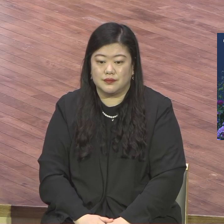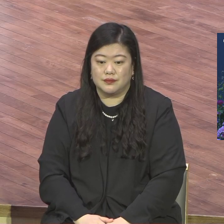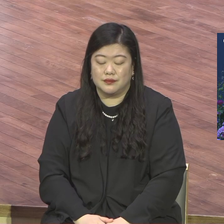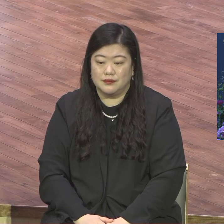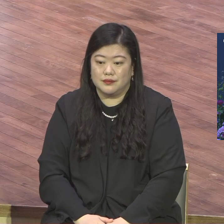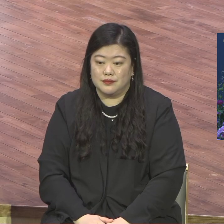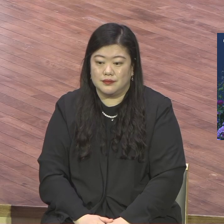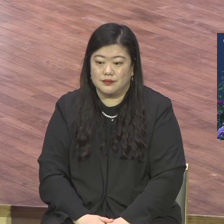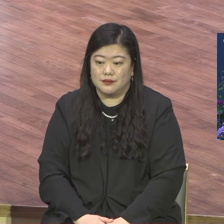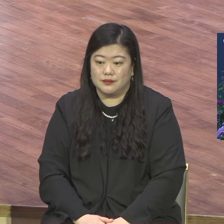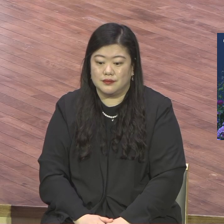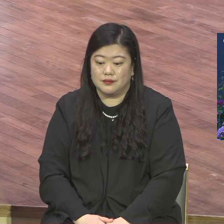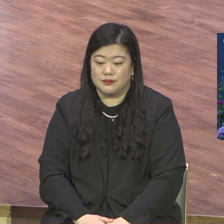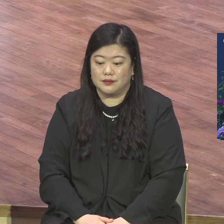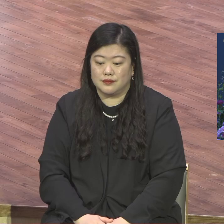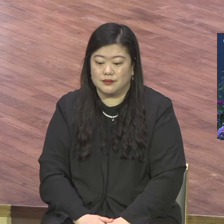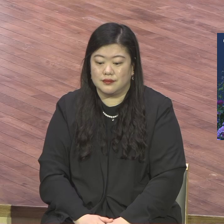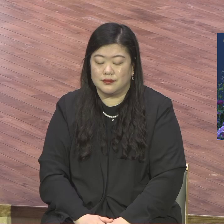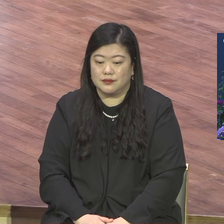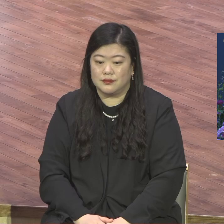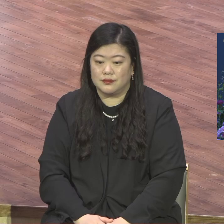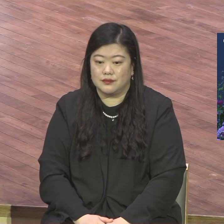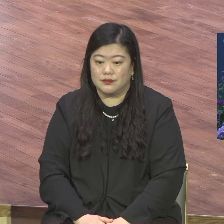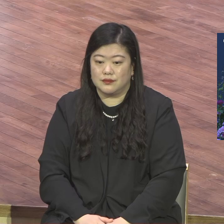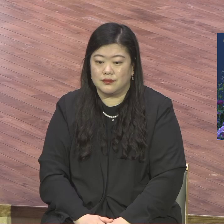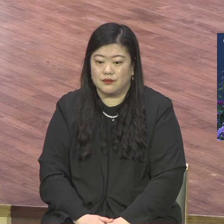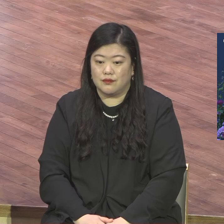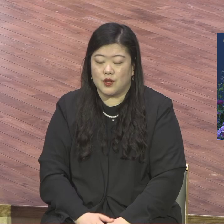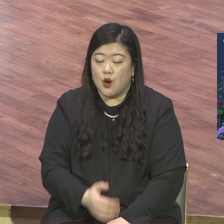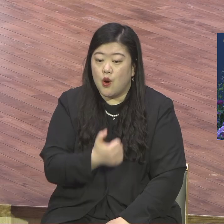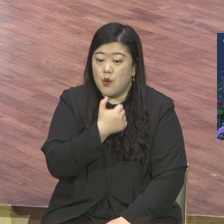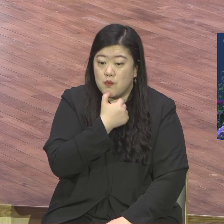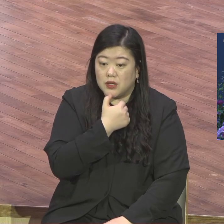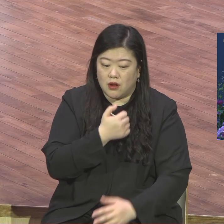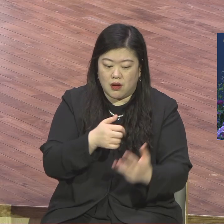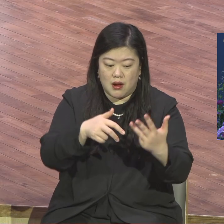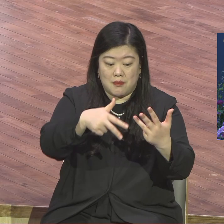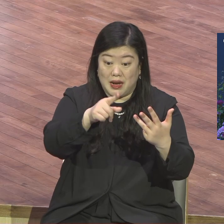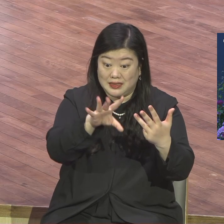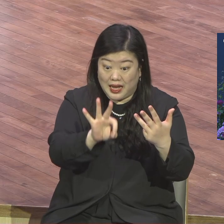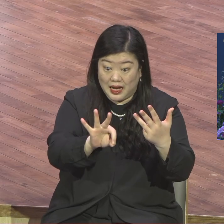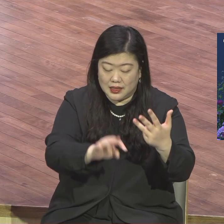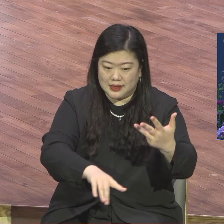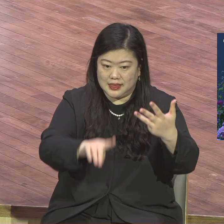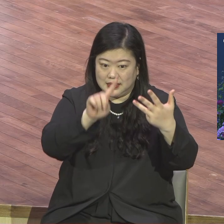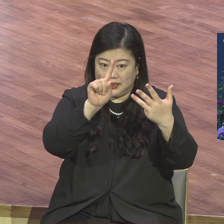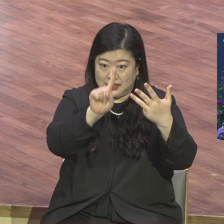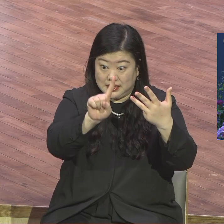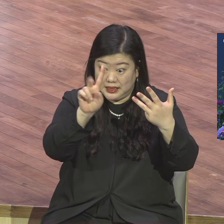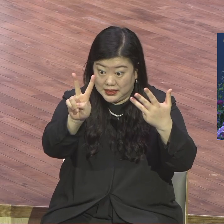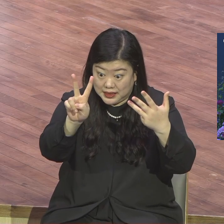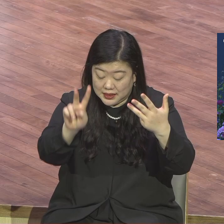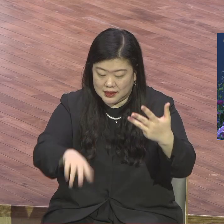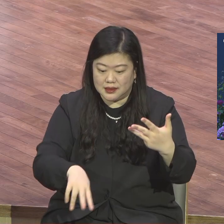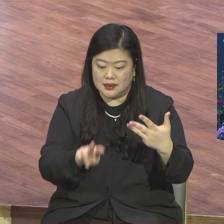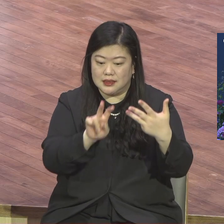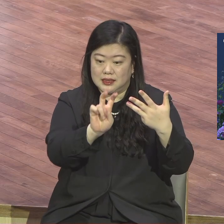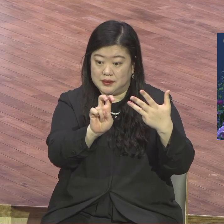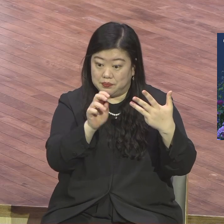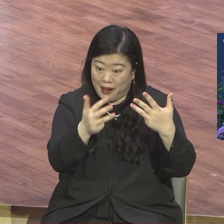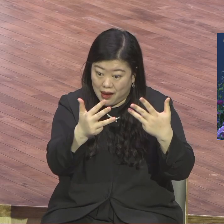사실 로마서 8장 이 세 가지의 영적 선언은 사도 바울이